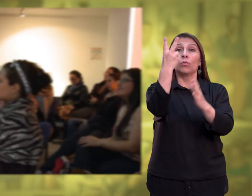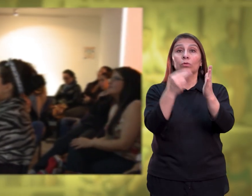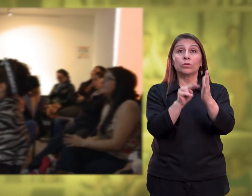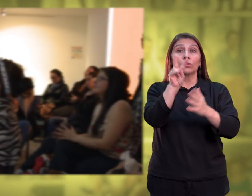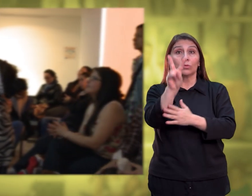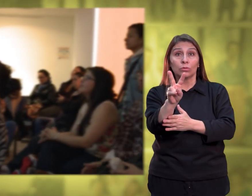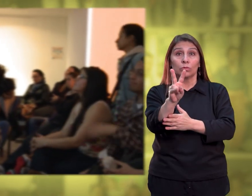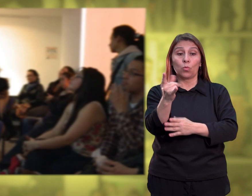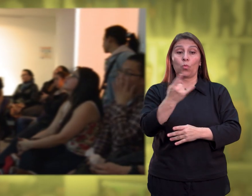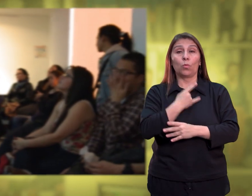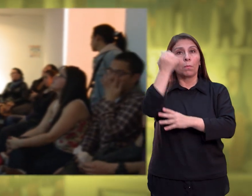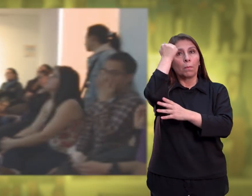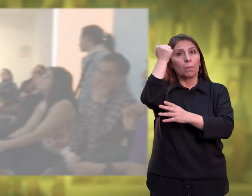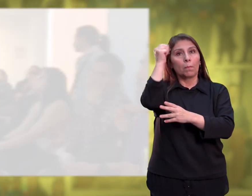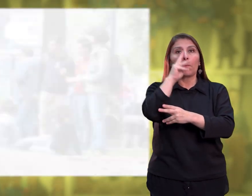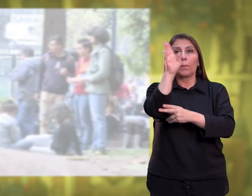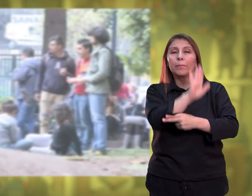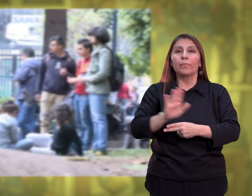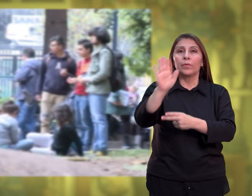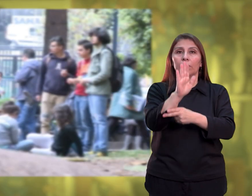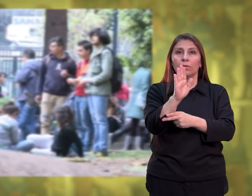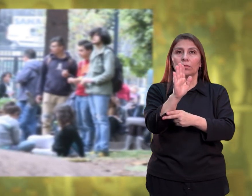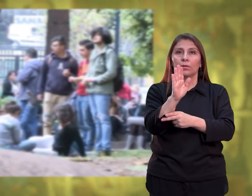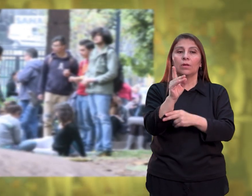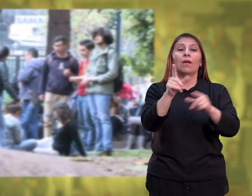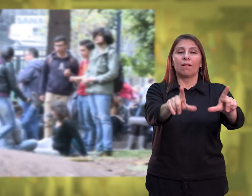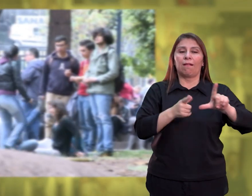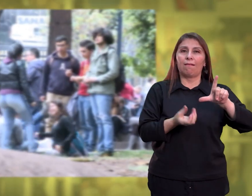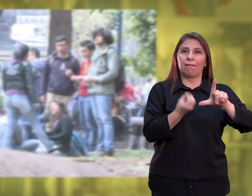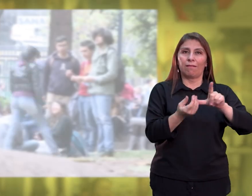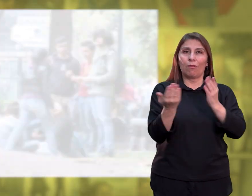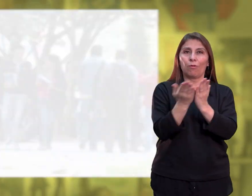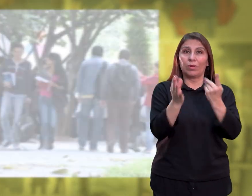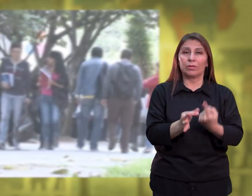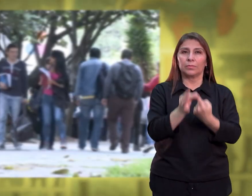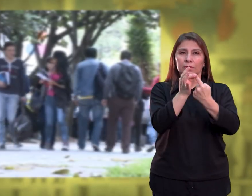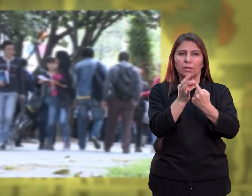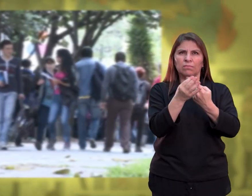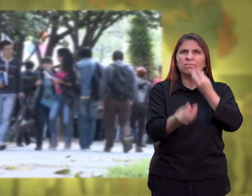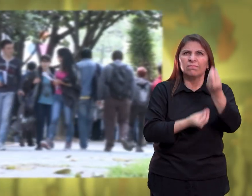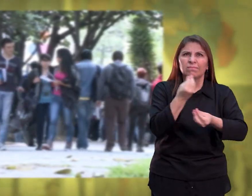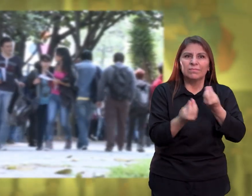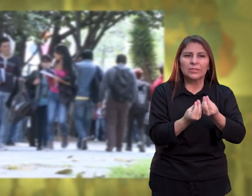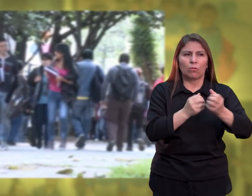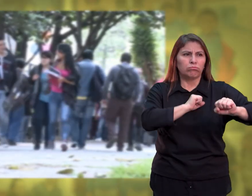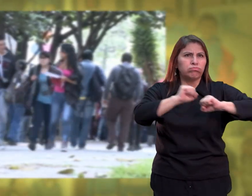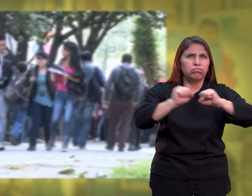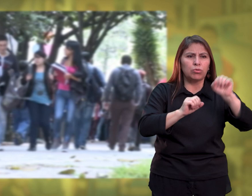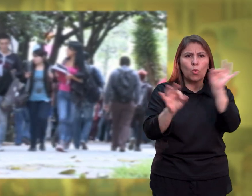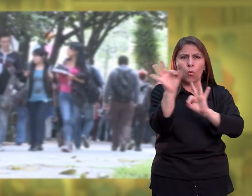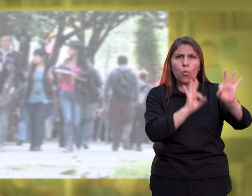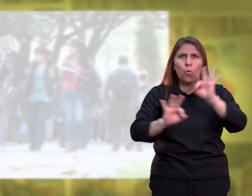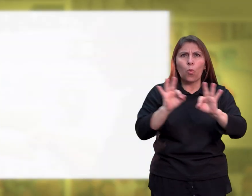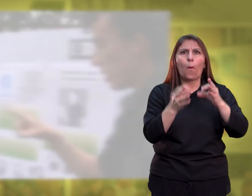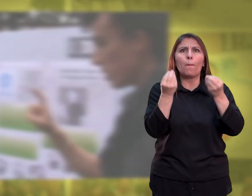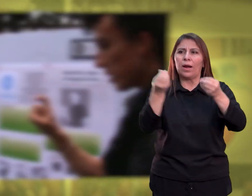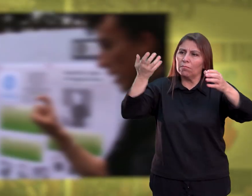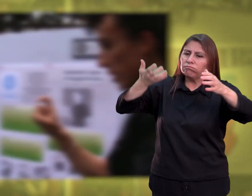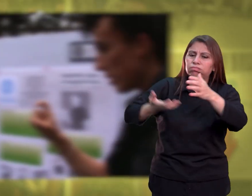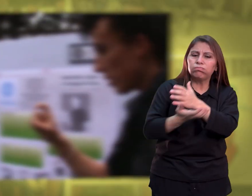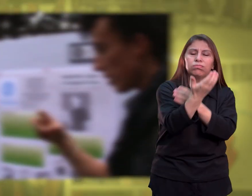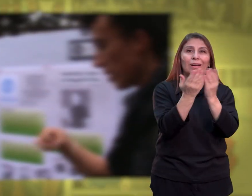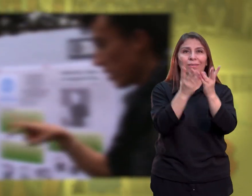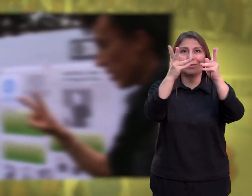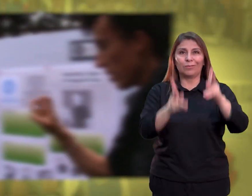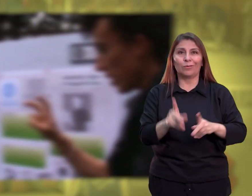Desde el año 2002, la Universidad Pedagógica Nacional, desde la Licenciatura en Educación Especial, ha venido preparándose para